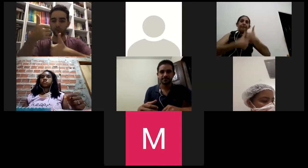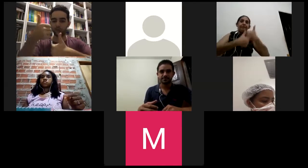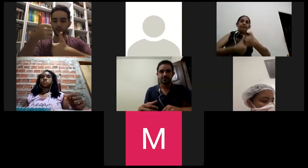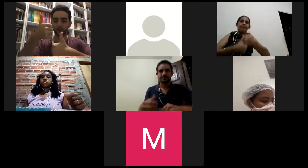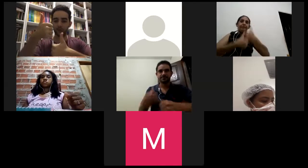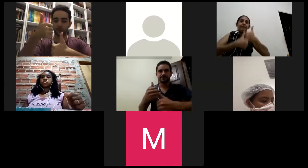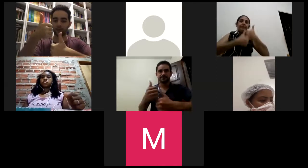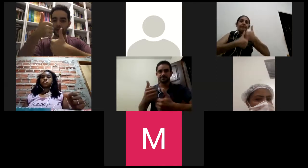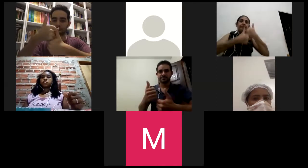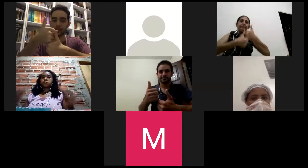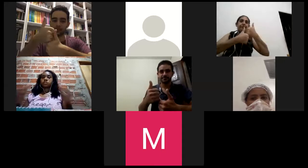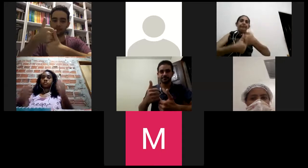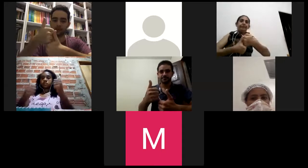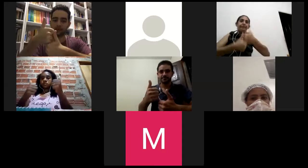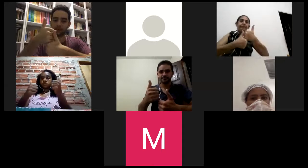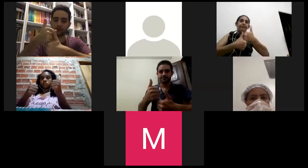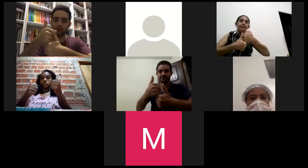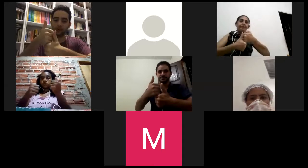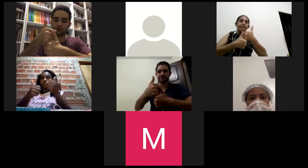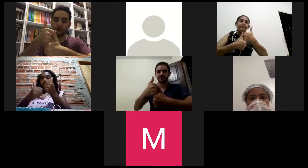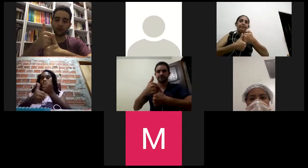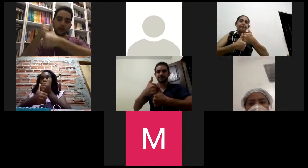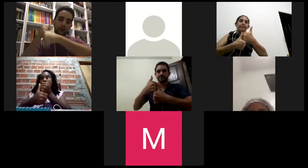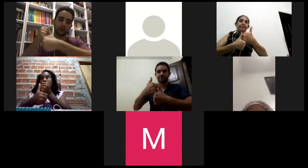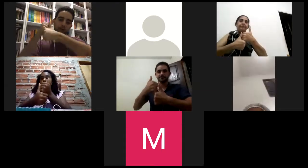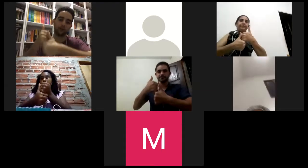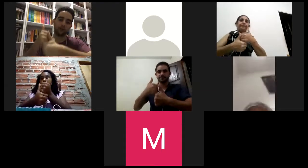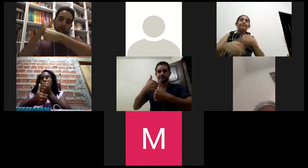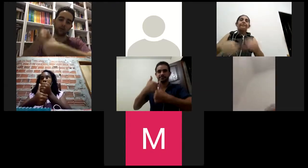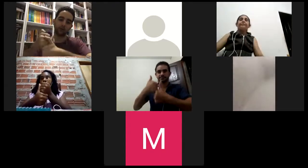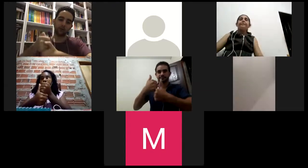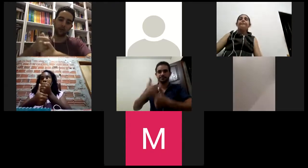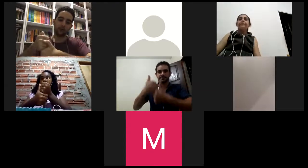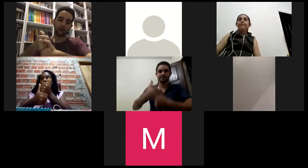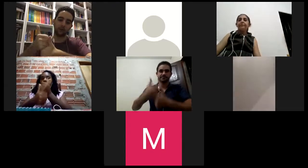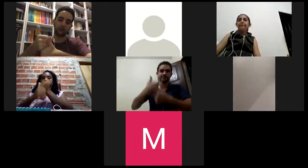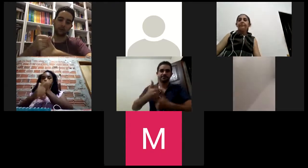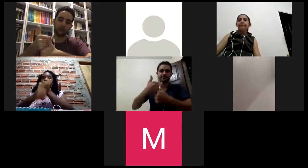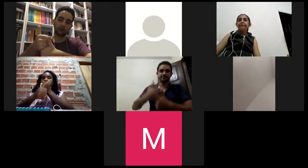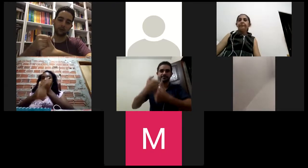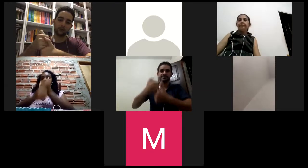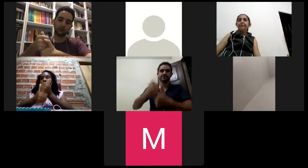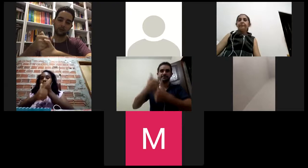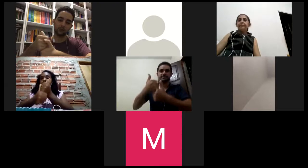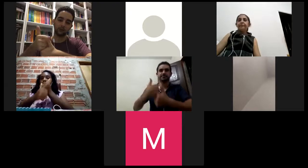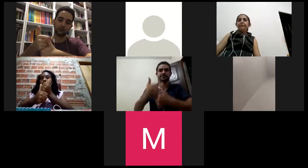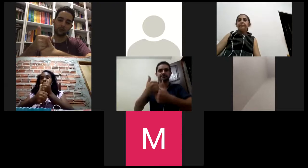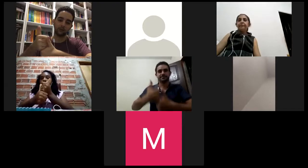As duas mãos em polegares, uma em cima da outra. Sacode e abre os dedos.